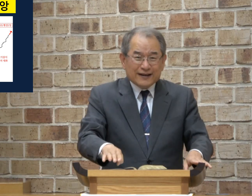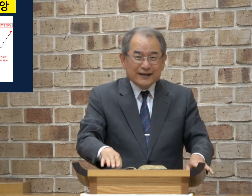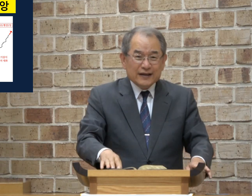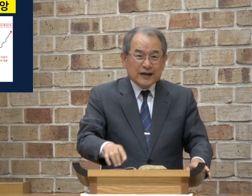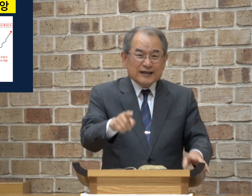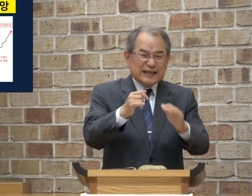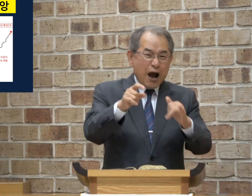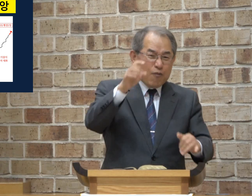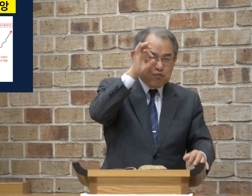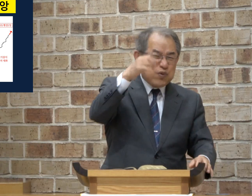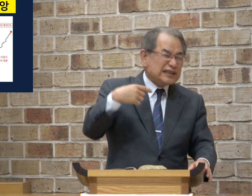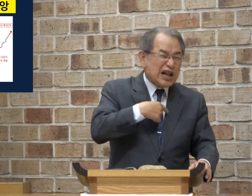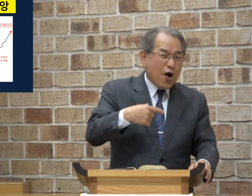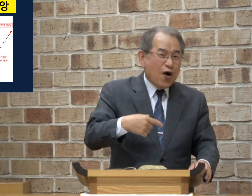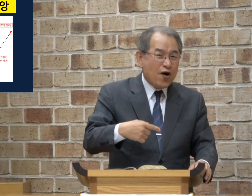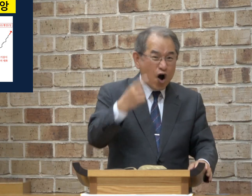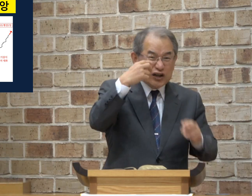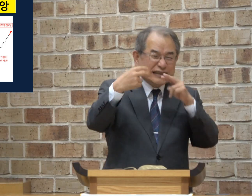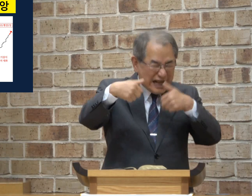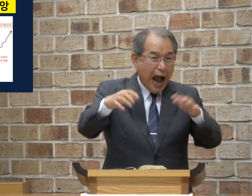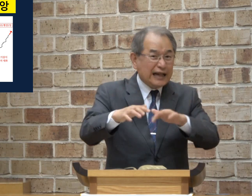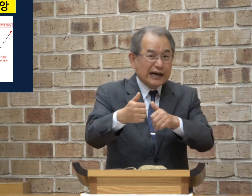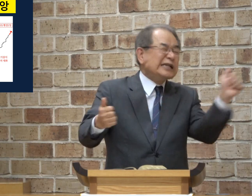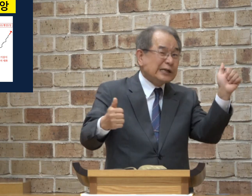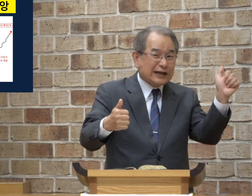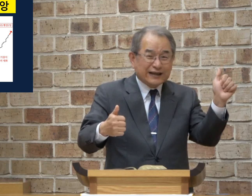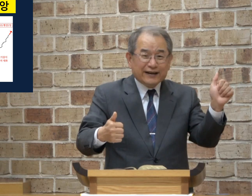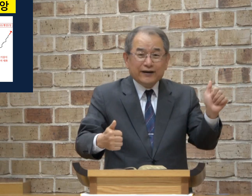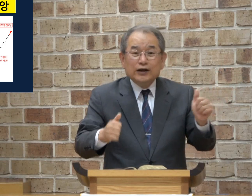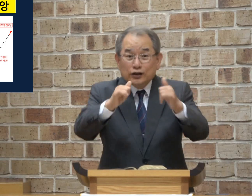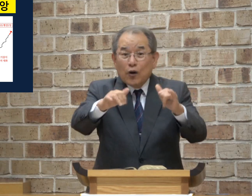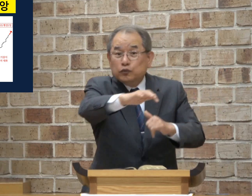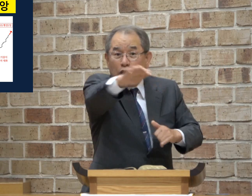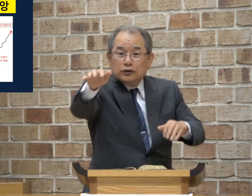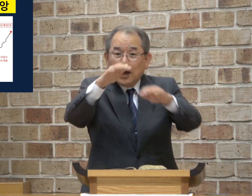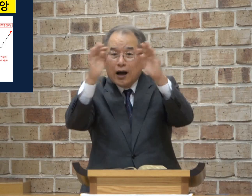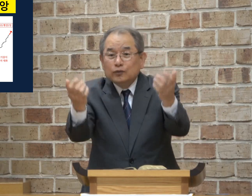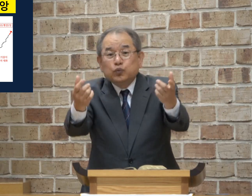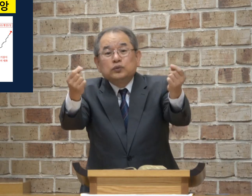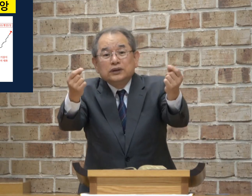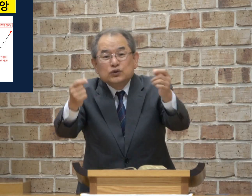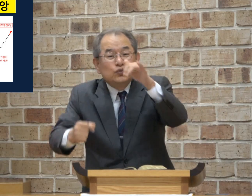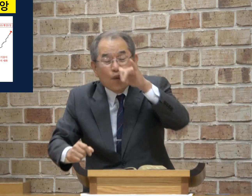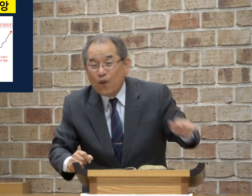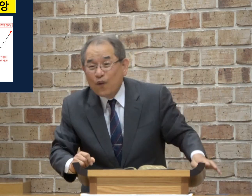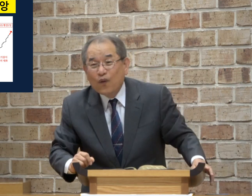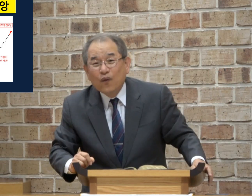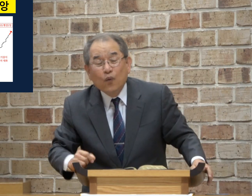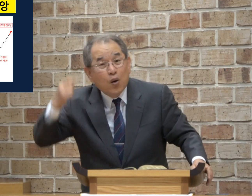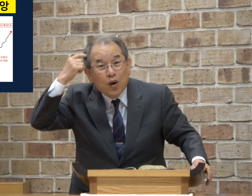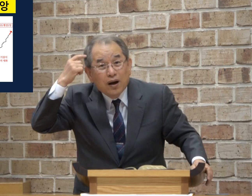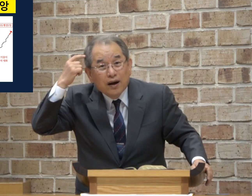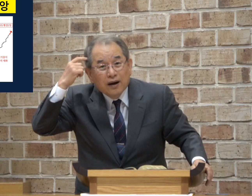싫었다가 이 형제가 보고 싶은 것을 인사 안 했다가 여러분 모든 사람이 그렇습니다.